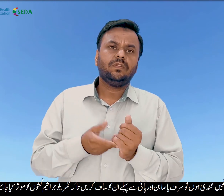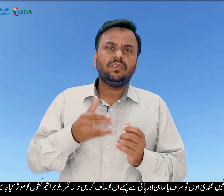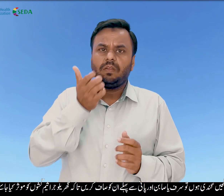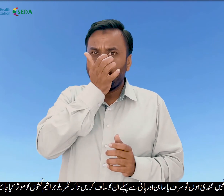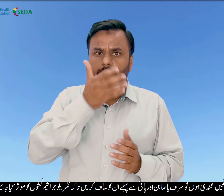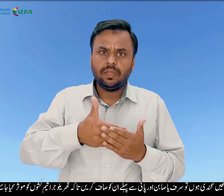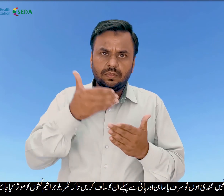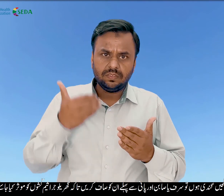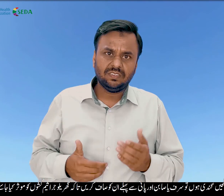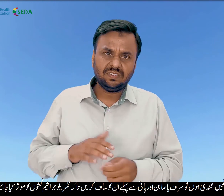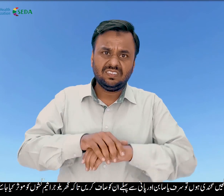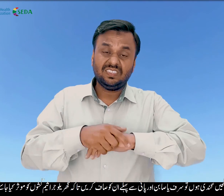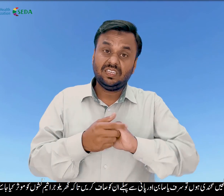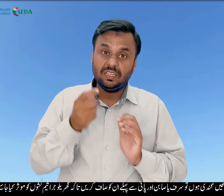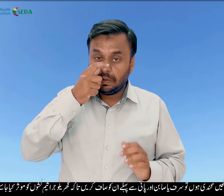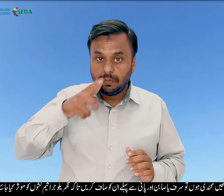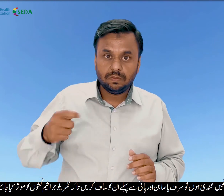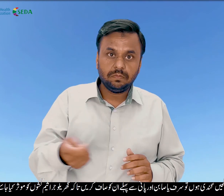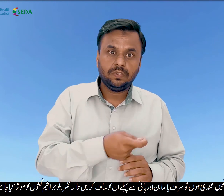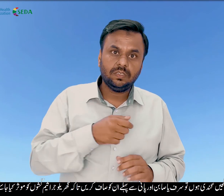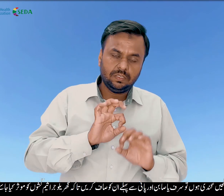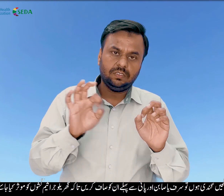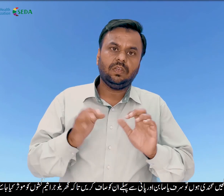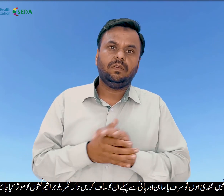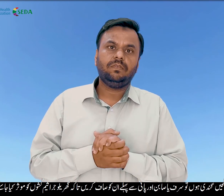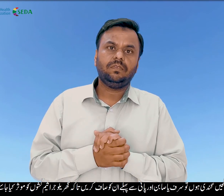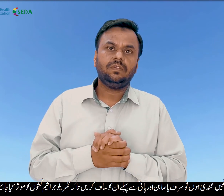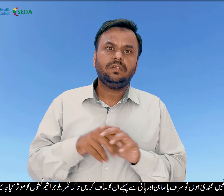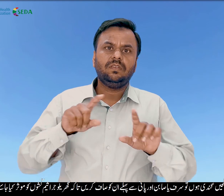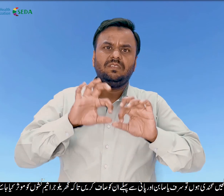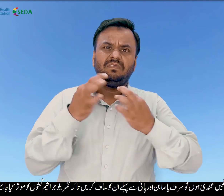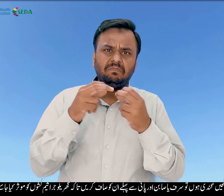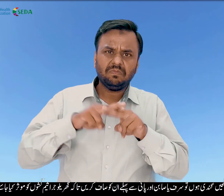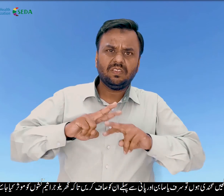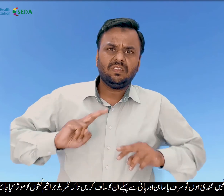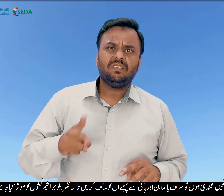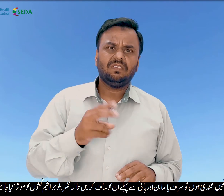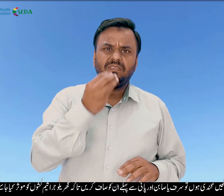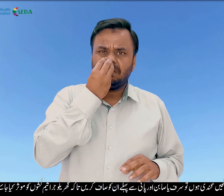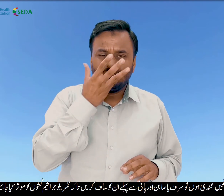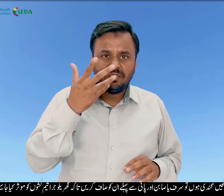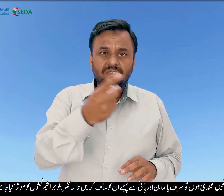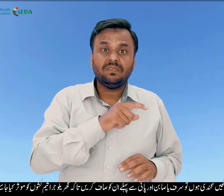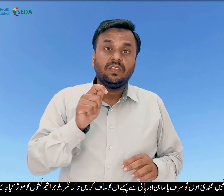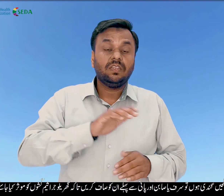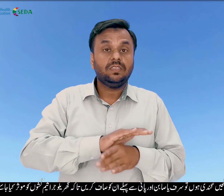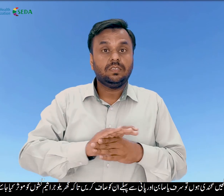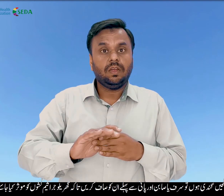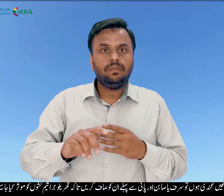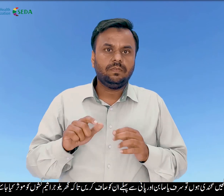اور پانی سے پہلے ان کو صاف کریں تاکہ گھریلو جراثیم کشوں کو مؤثر کیا جا